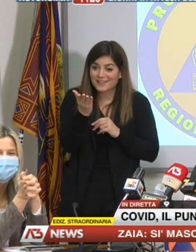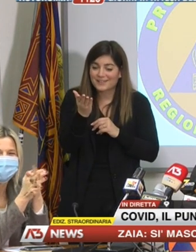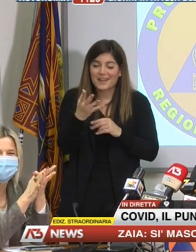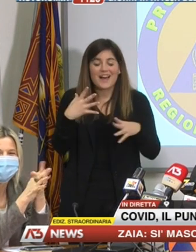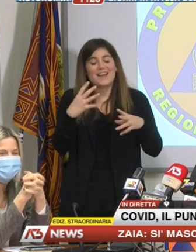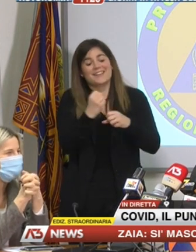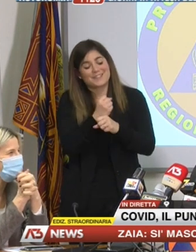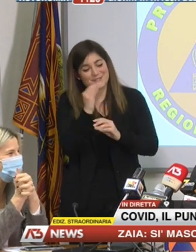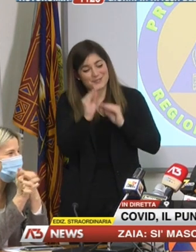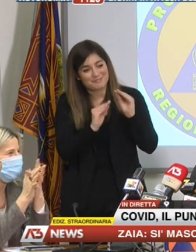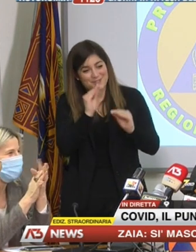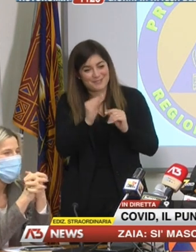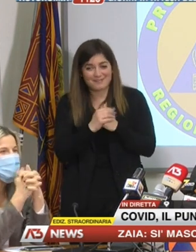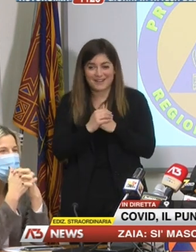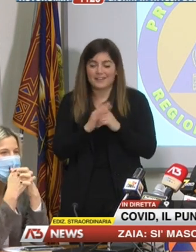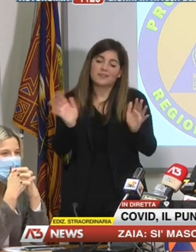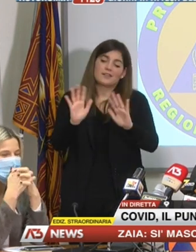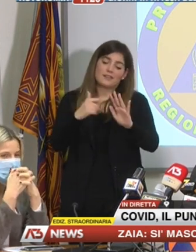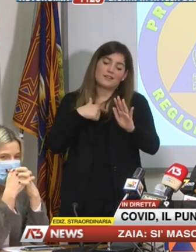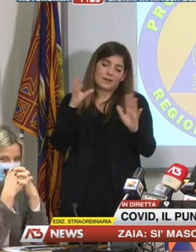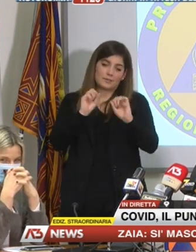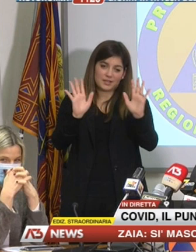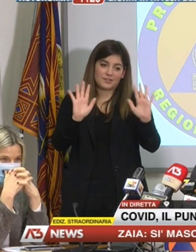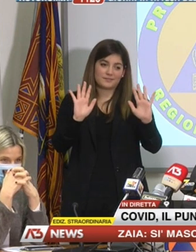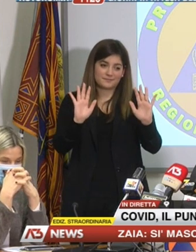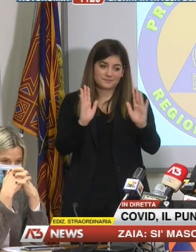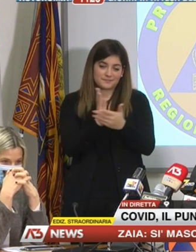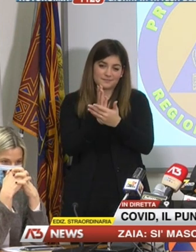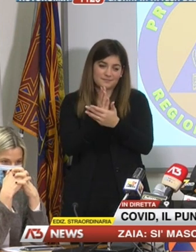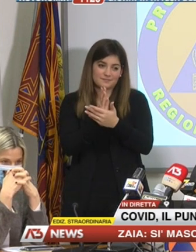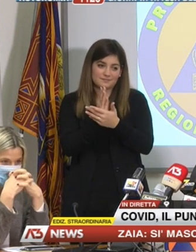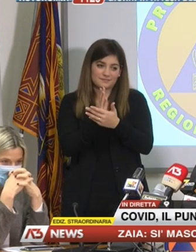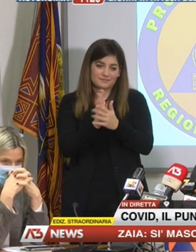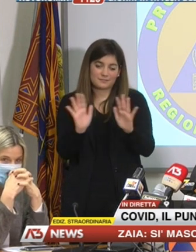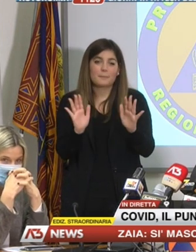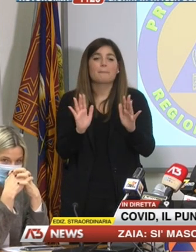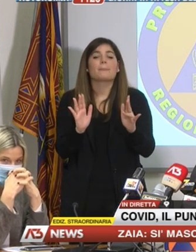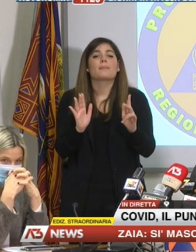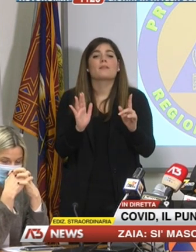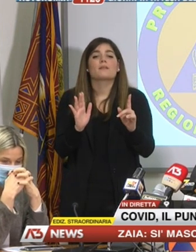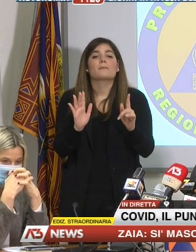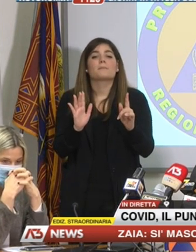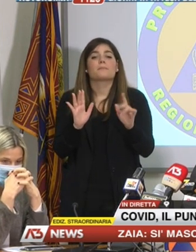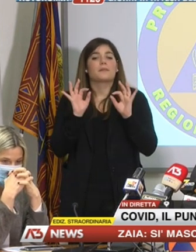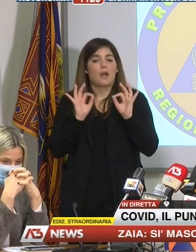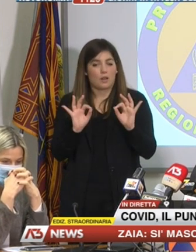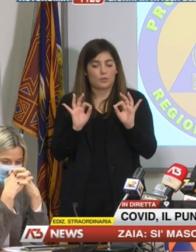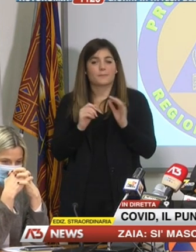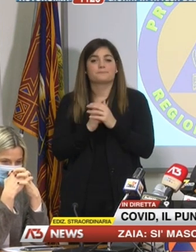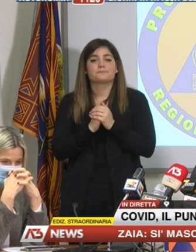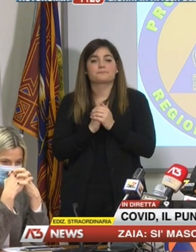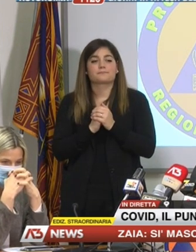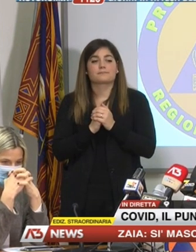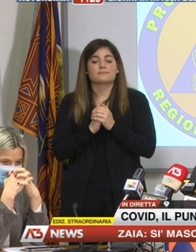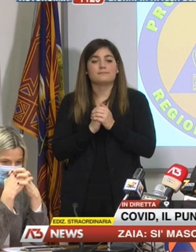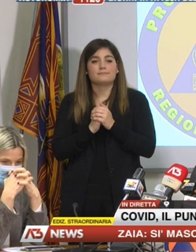Riassumo le domande. No, no, ho capito. Guardate ragazzi, nel totale rispetto del lavoro autonomo